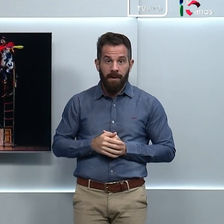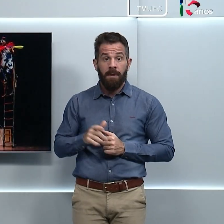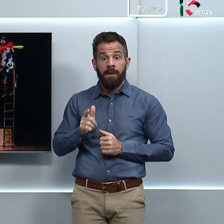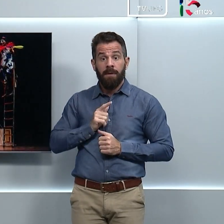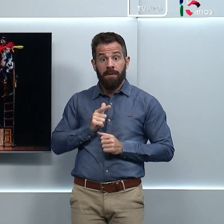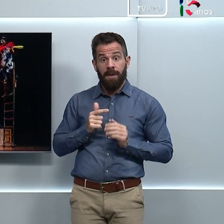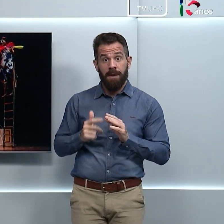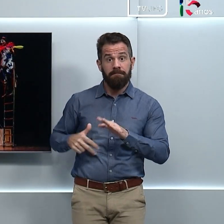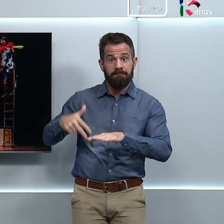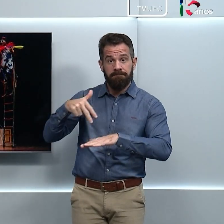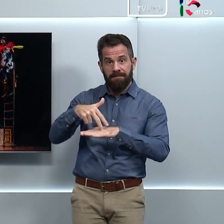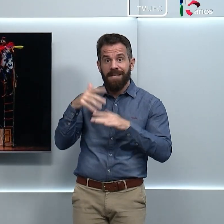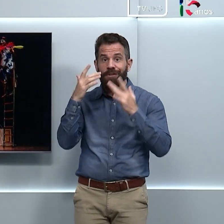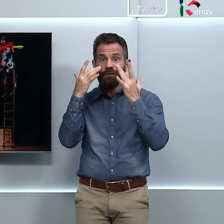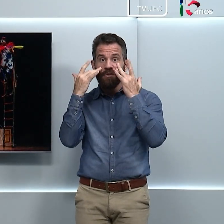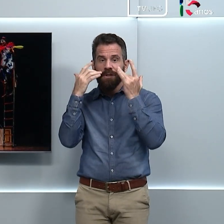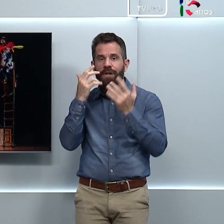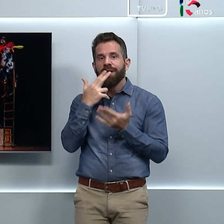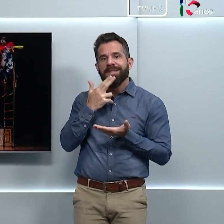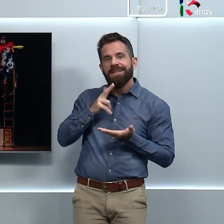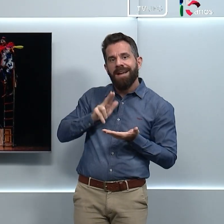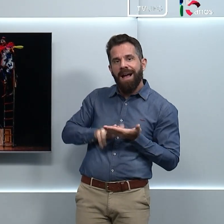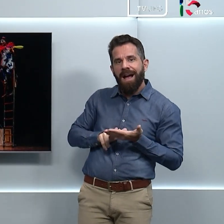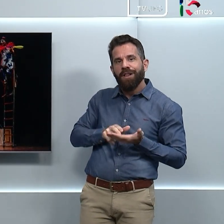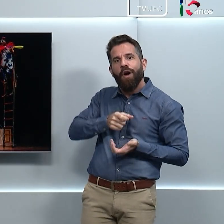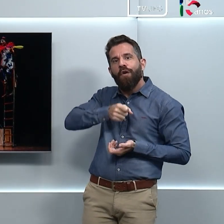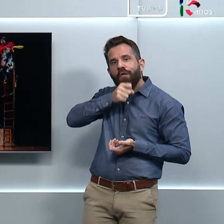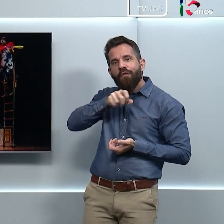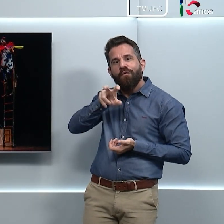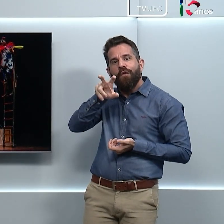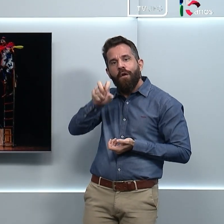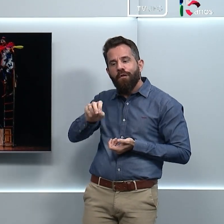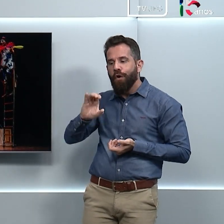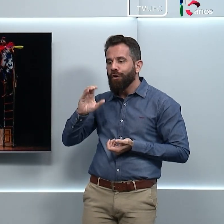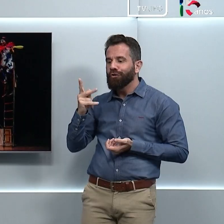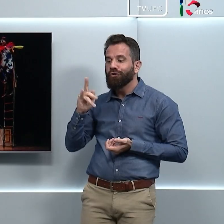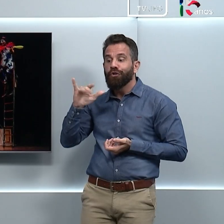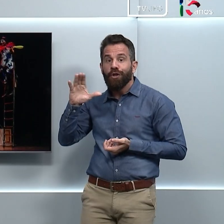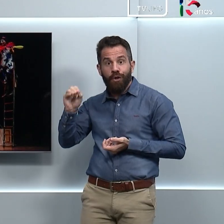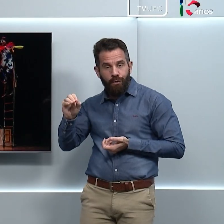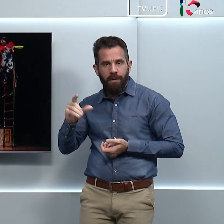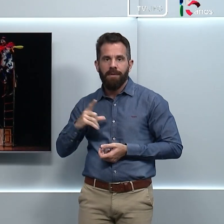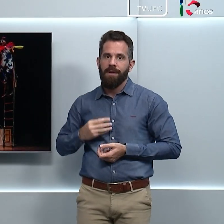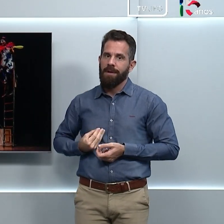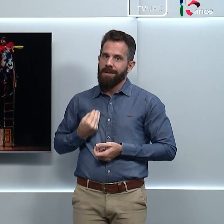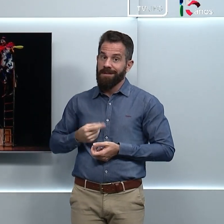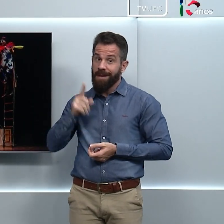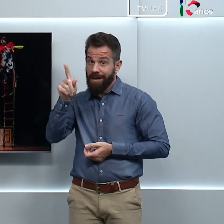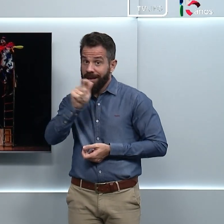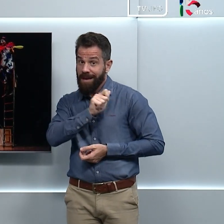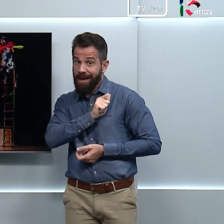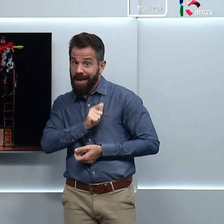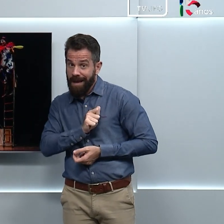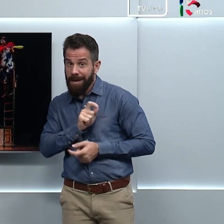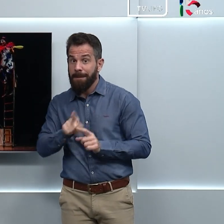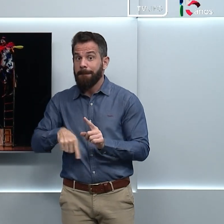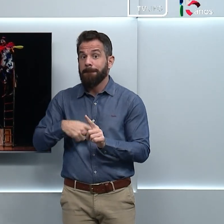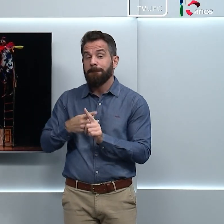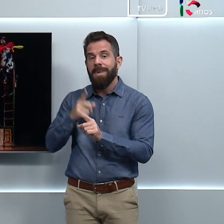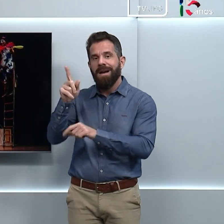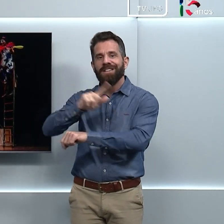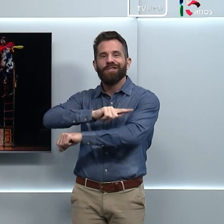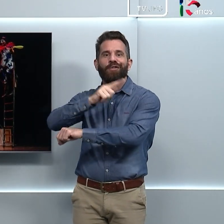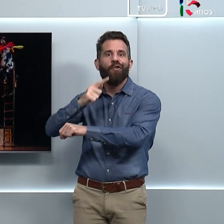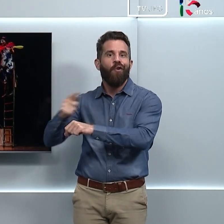do Vochico, mais um trabalho da Catavento Companhia Circense, vai passar por Anápolis e também pela cidade de Goiás aí